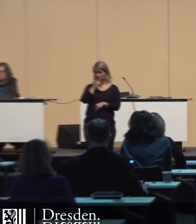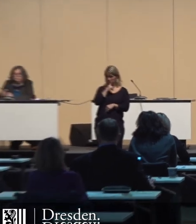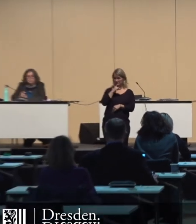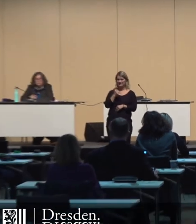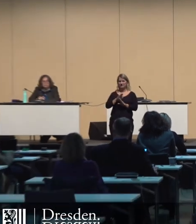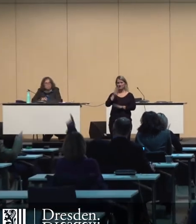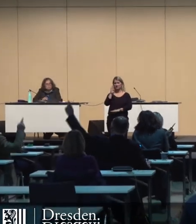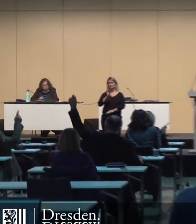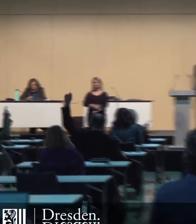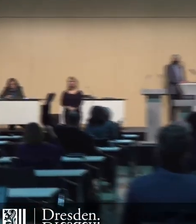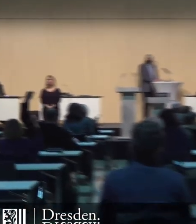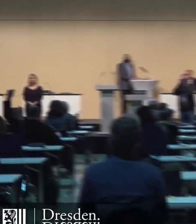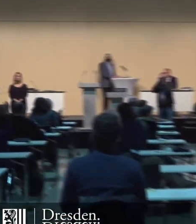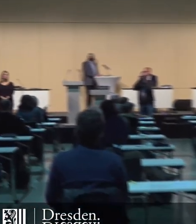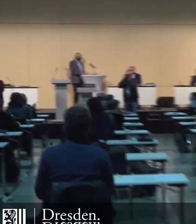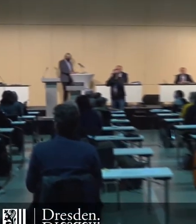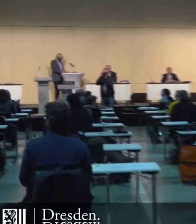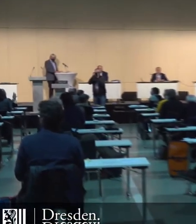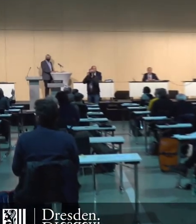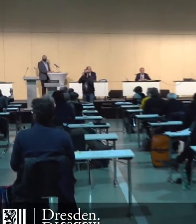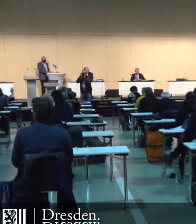um das Stimmzeichen.